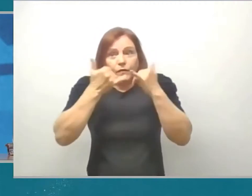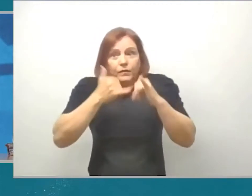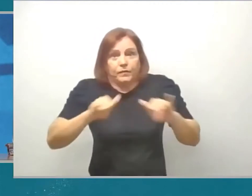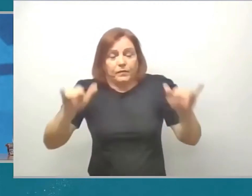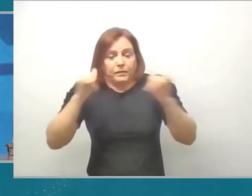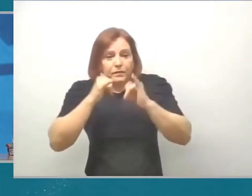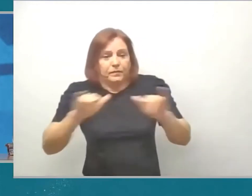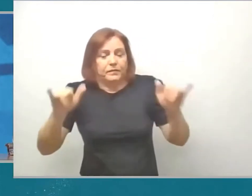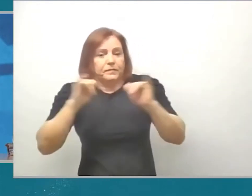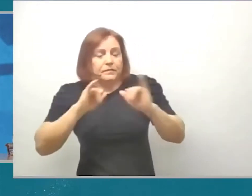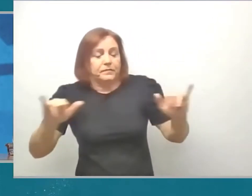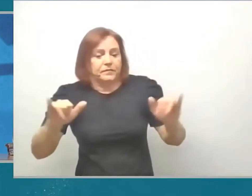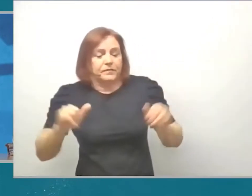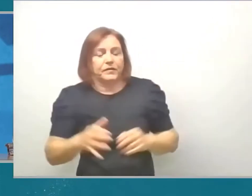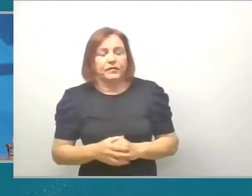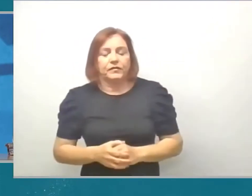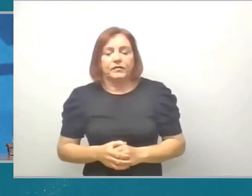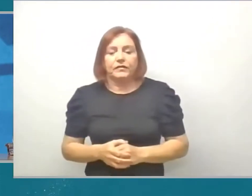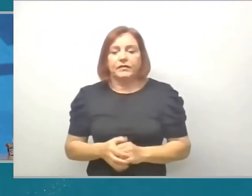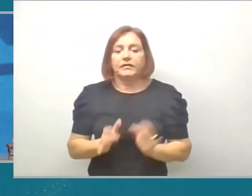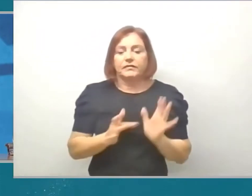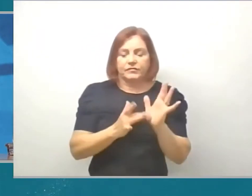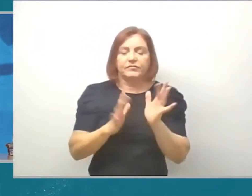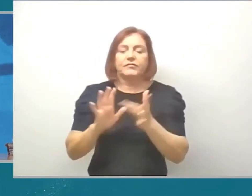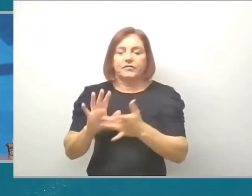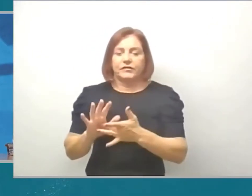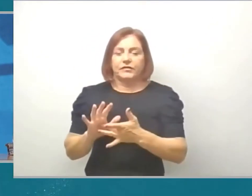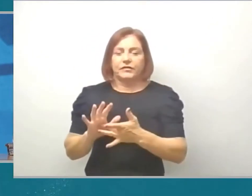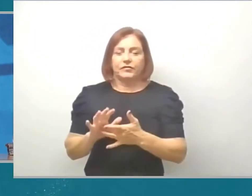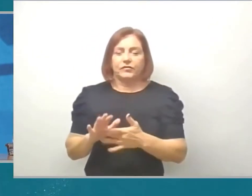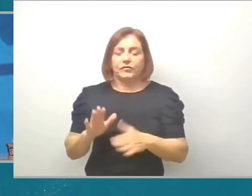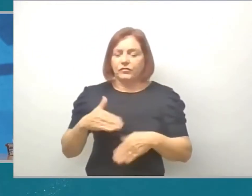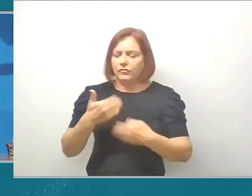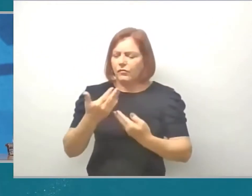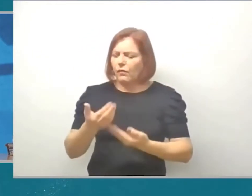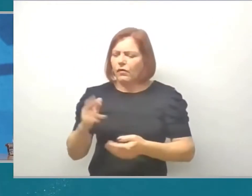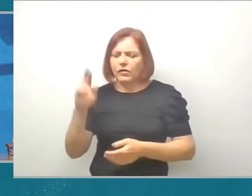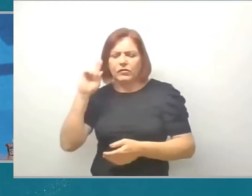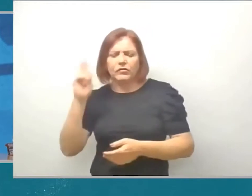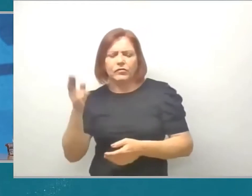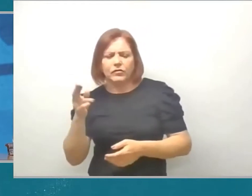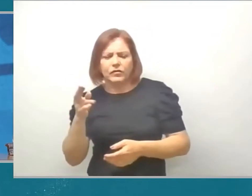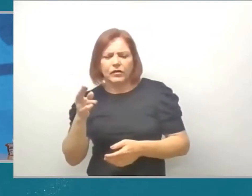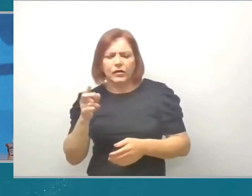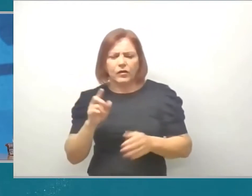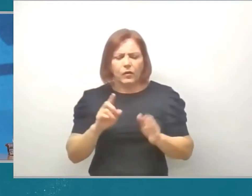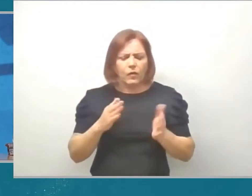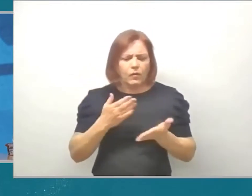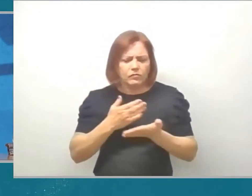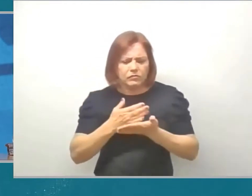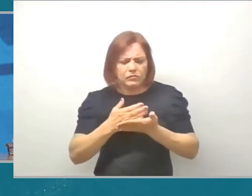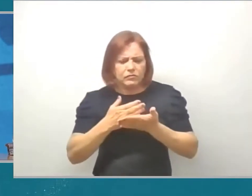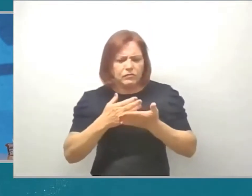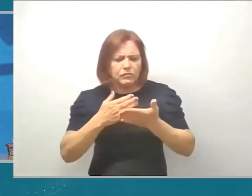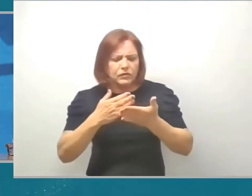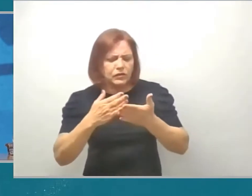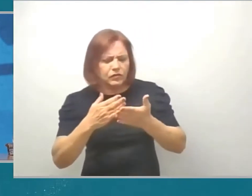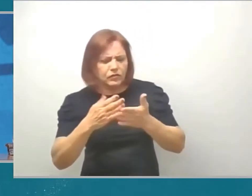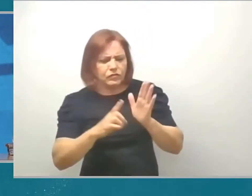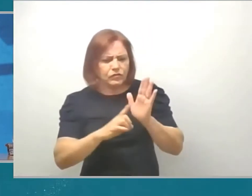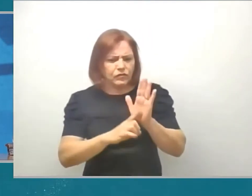aparece, né? Então o Senhor veio e João Batista veio para introduzir o Senhor